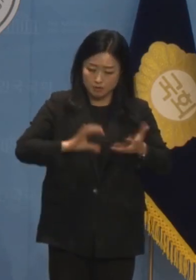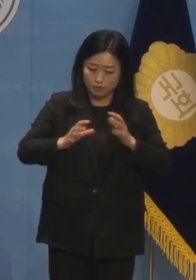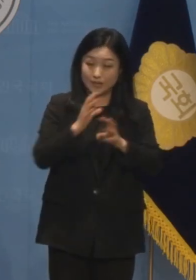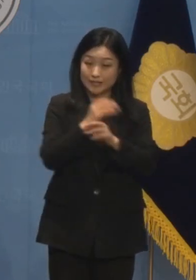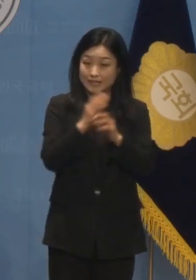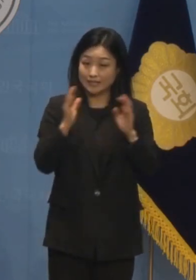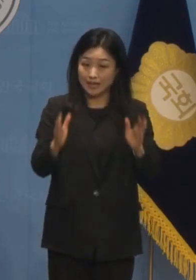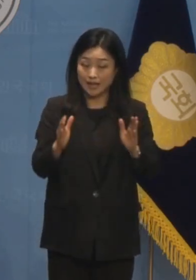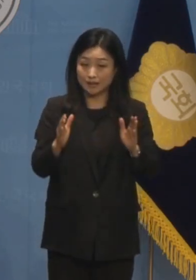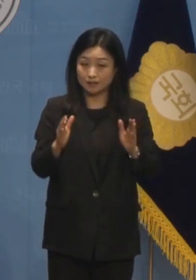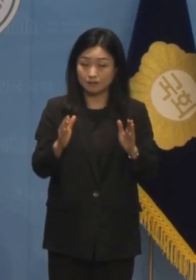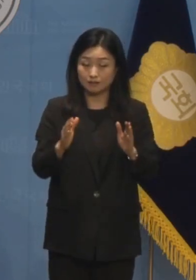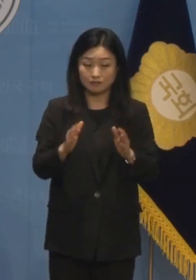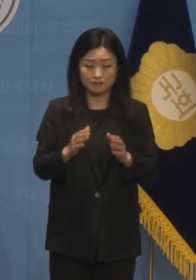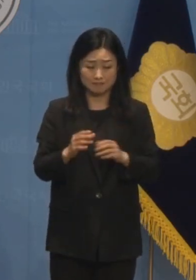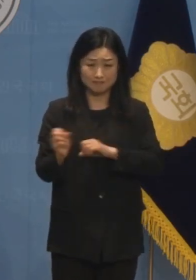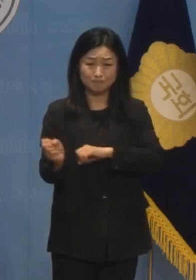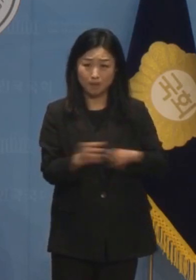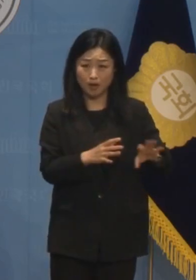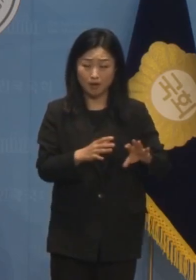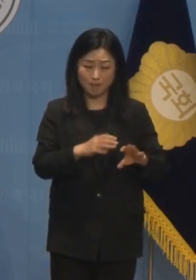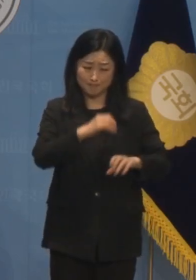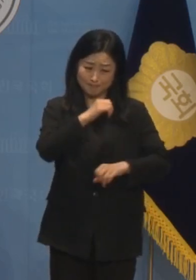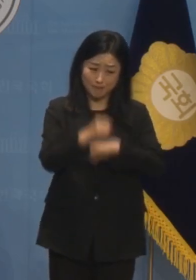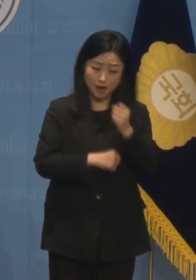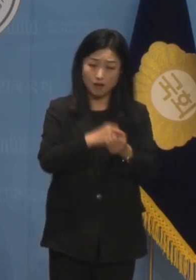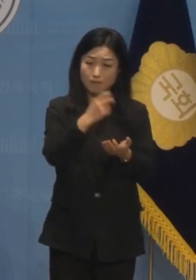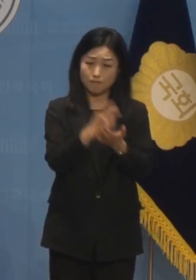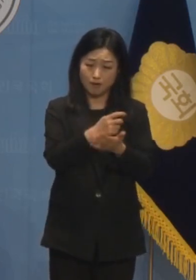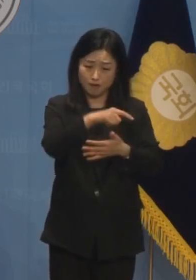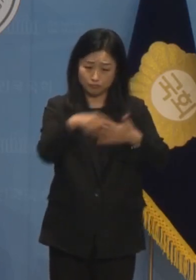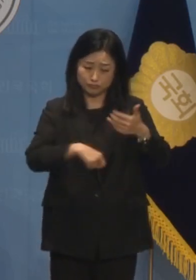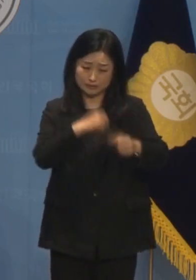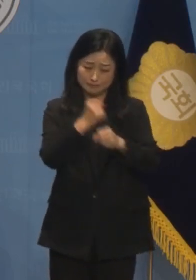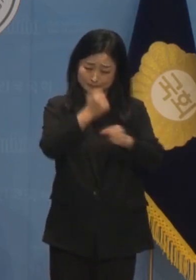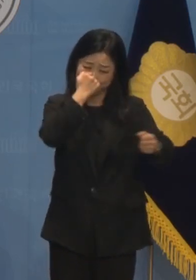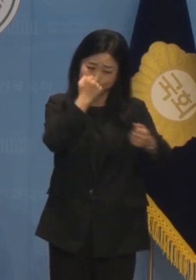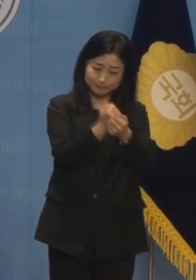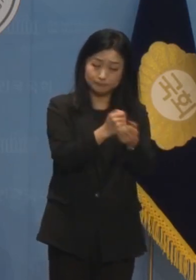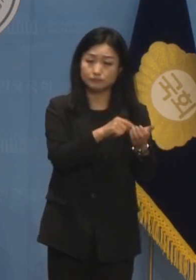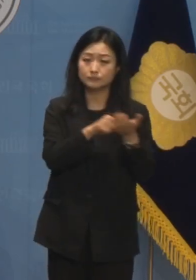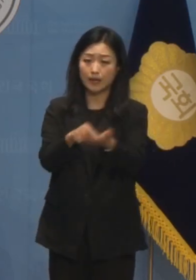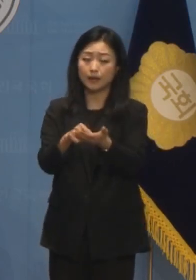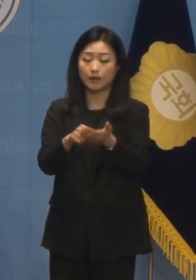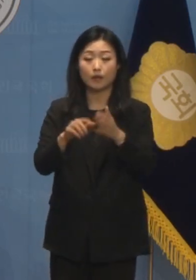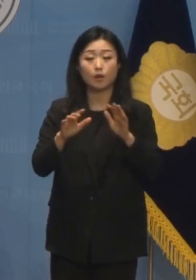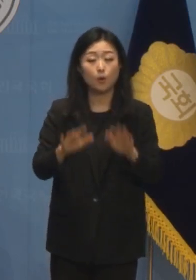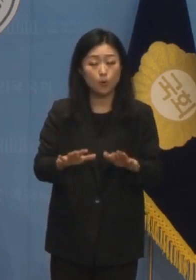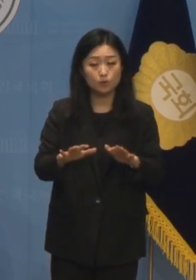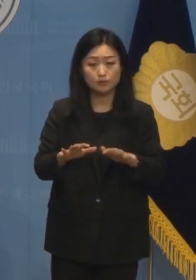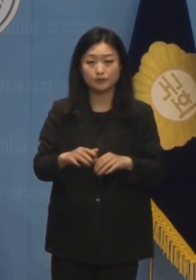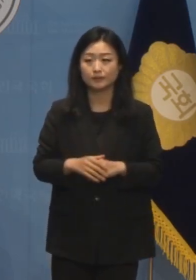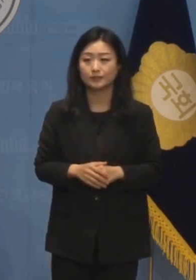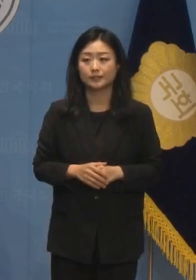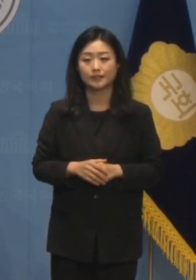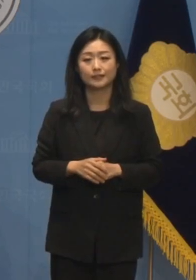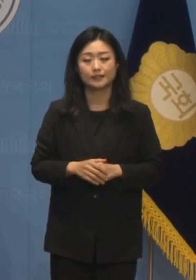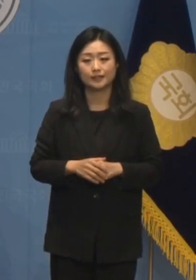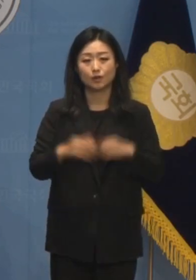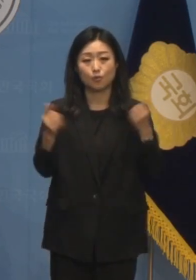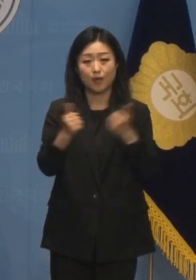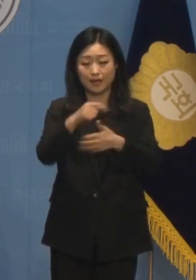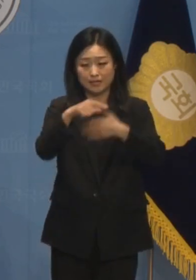전혀 합의된 바 없는 국회 규칙과 법안들을 마구잡이로 밀어 붙였으며 오늘의 일정을 일방적으로